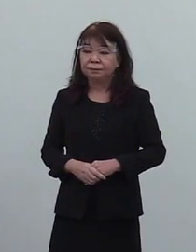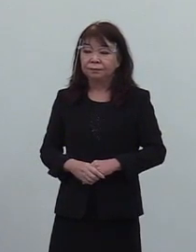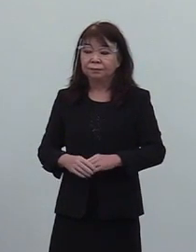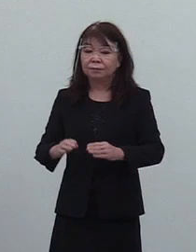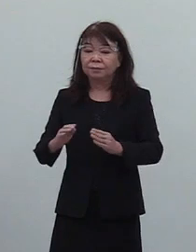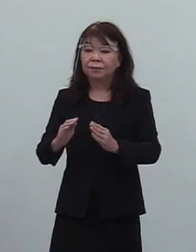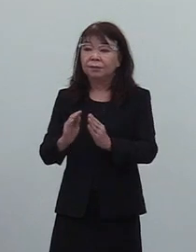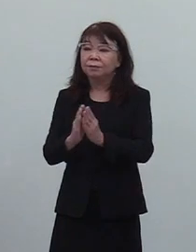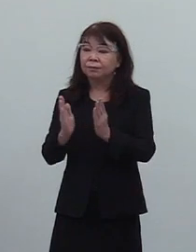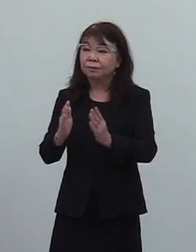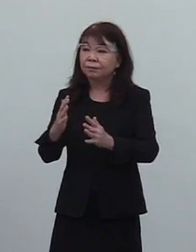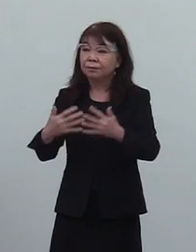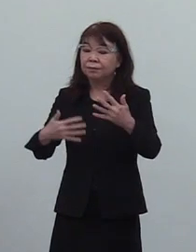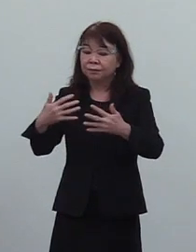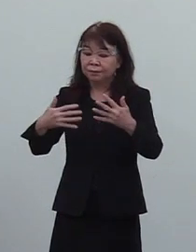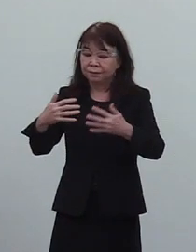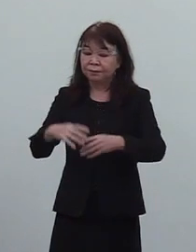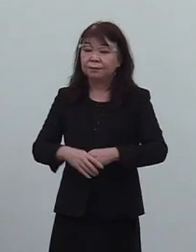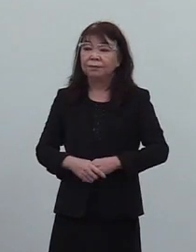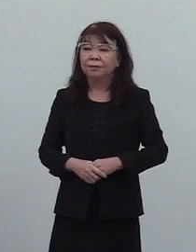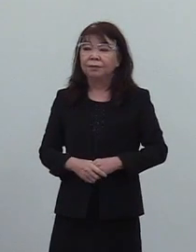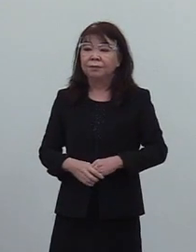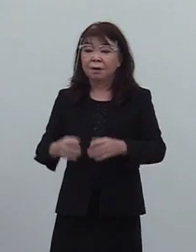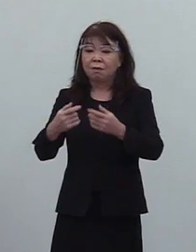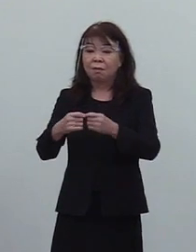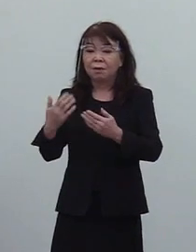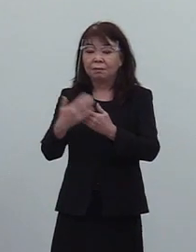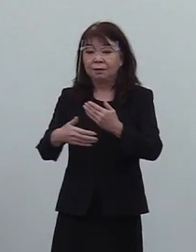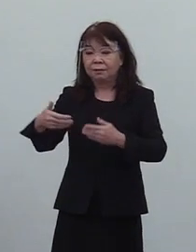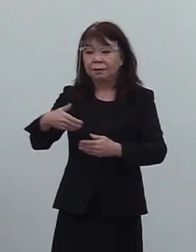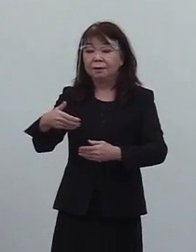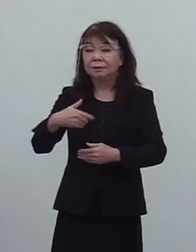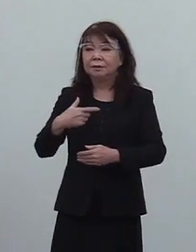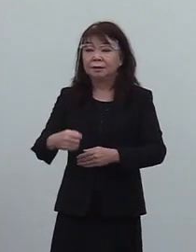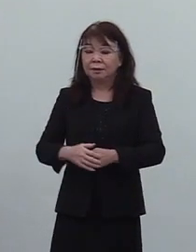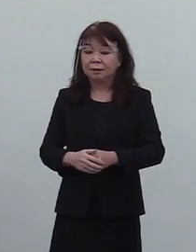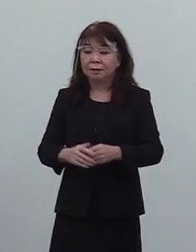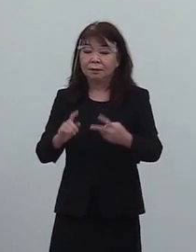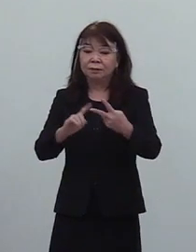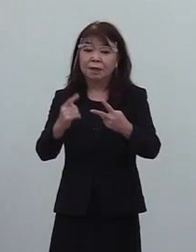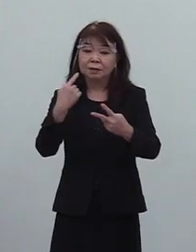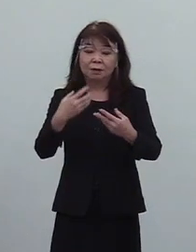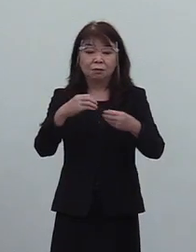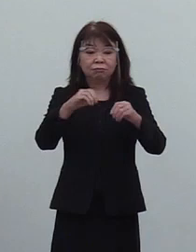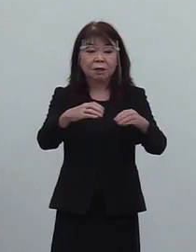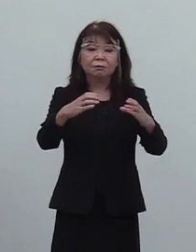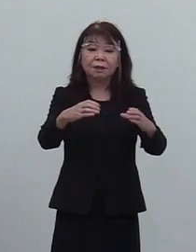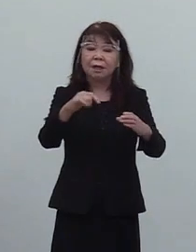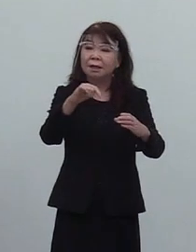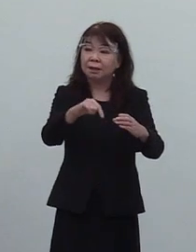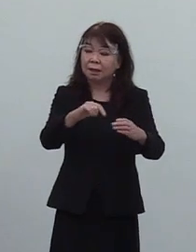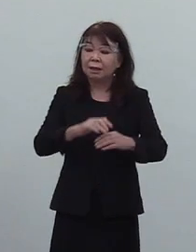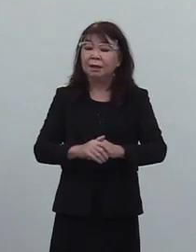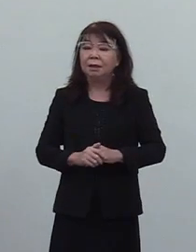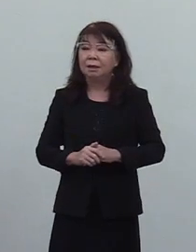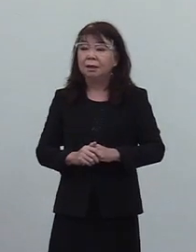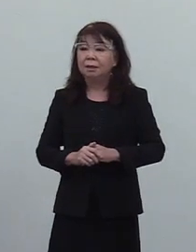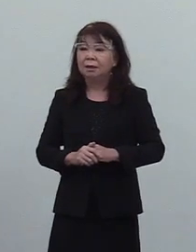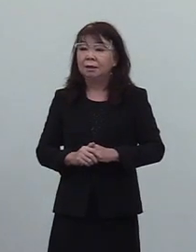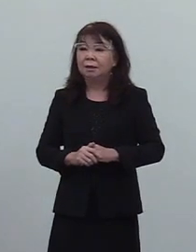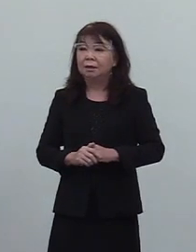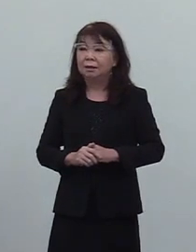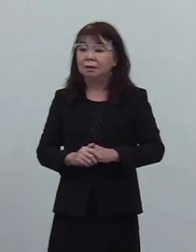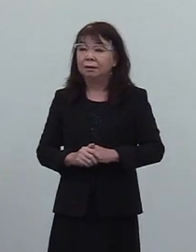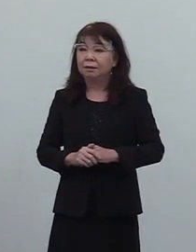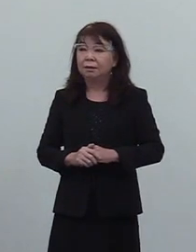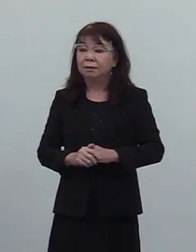注意点を解除します。ちょっと細かいデータあれなんですけども、2件目のクラスターで今回小村